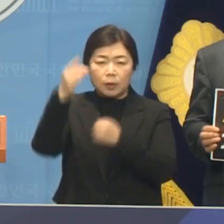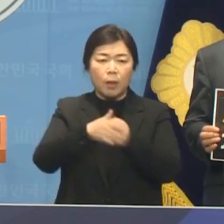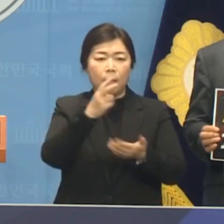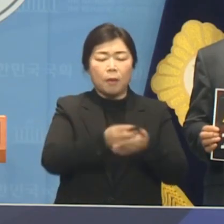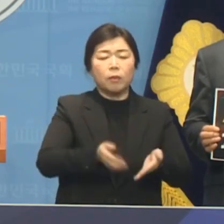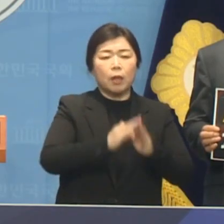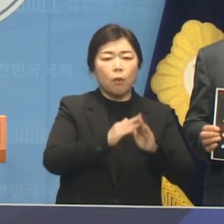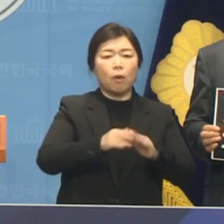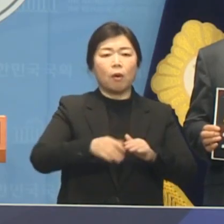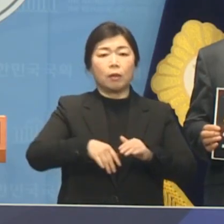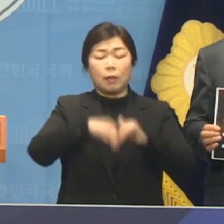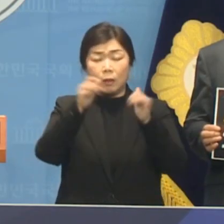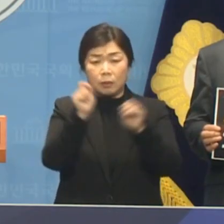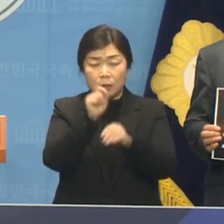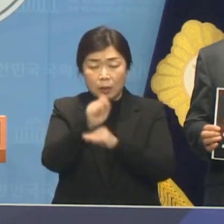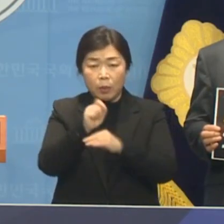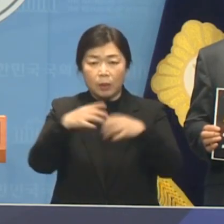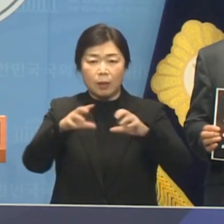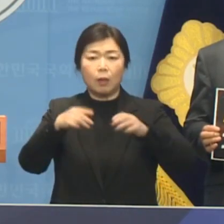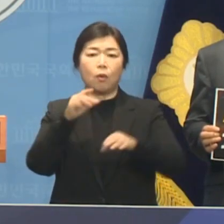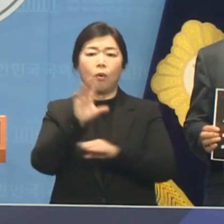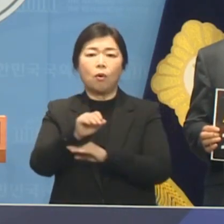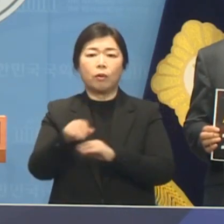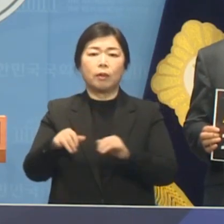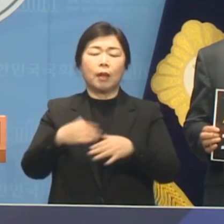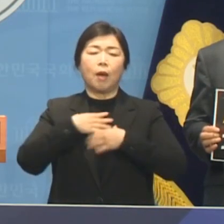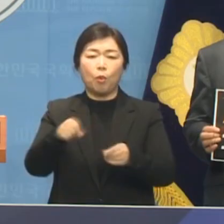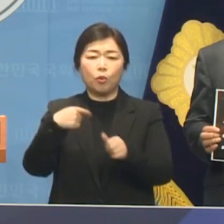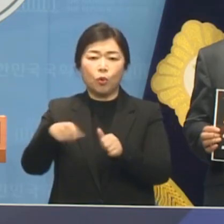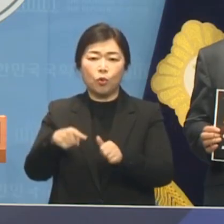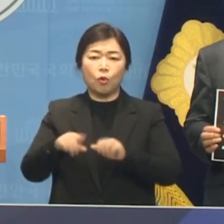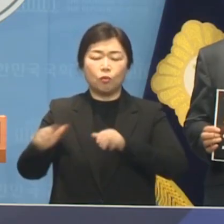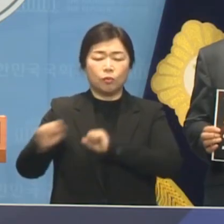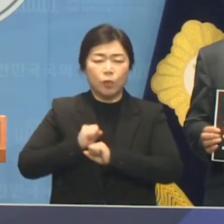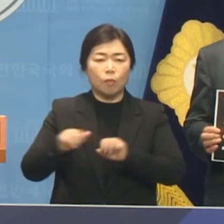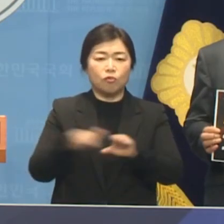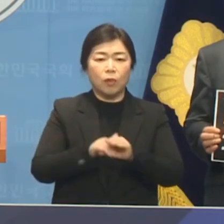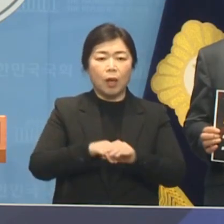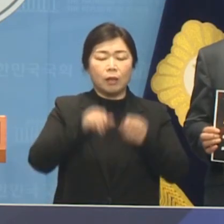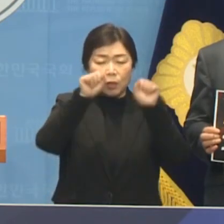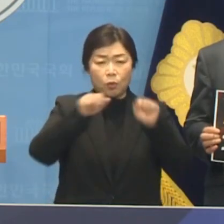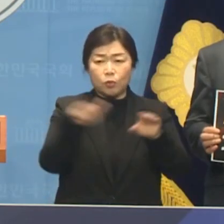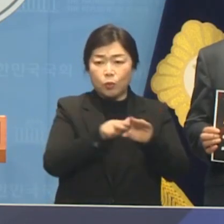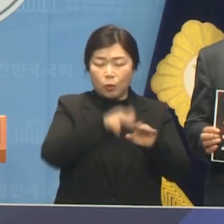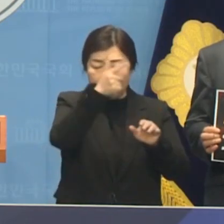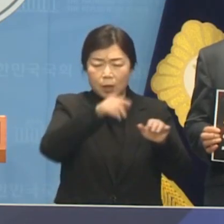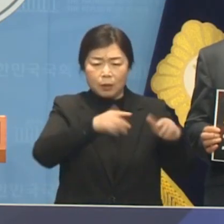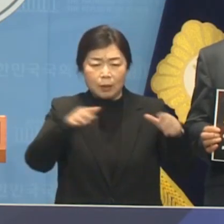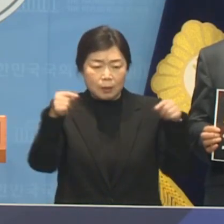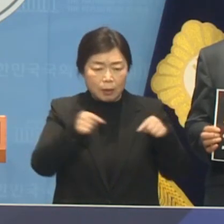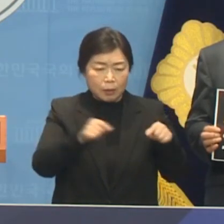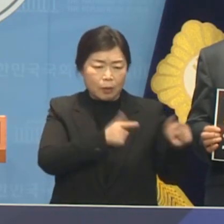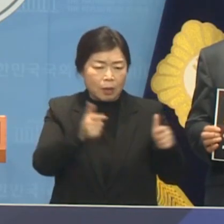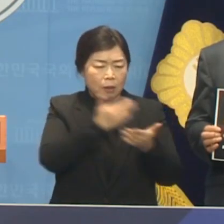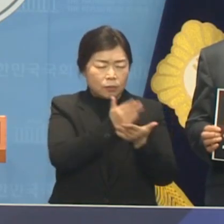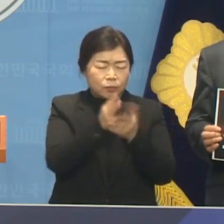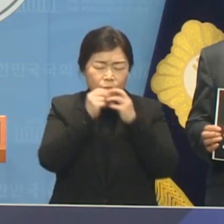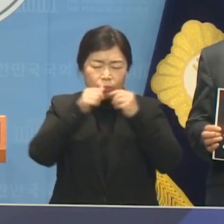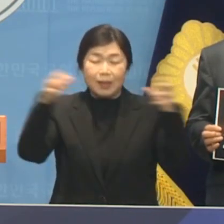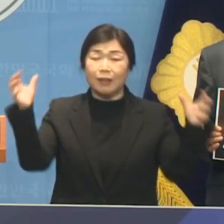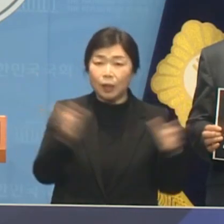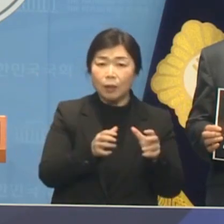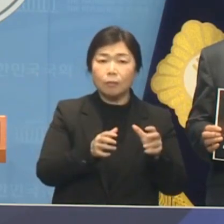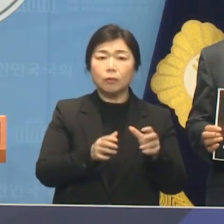언론, 방송, 안보, 교육, 국방, 선거위원회, 문화, 체육, 종교, 경찰, 외교 등 이 나라가